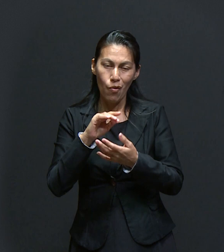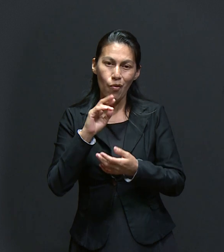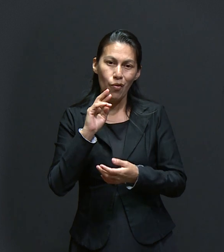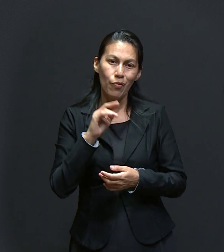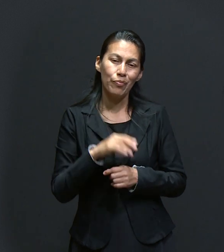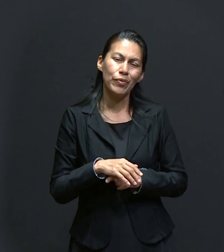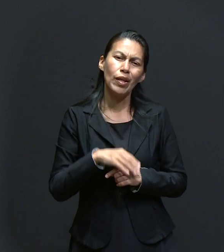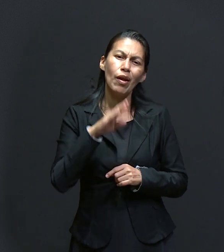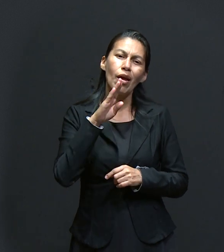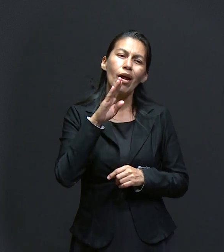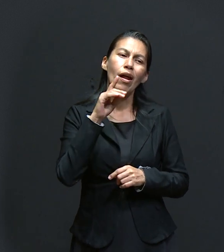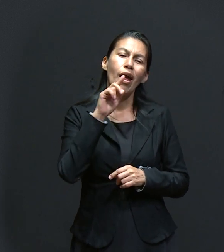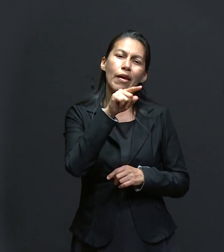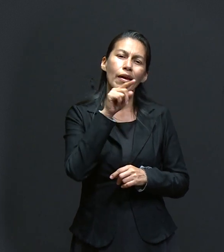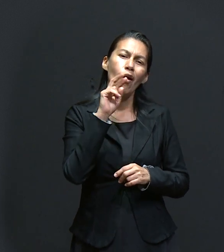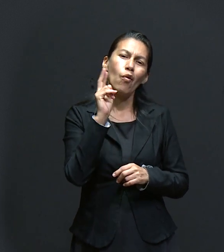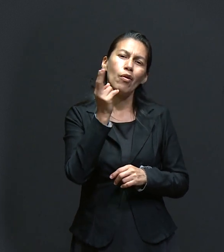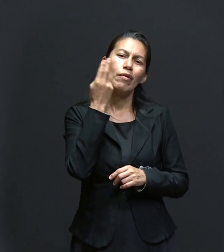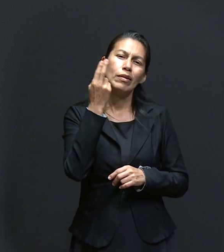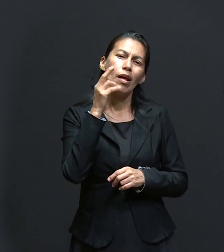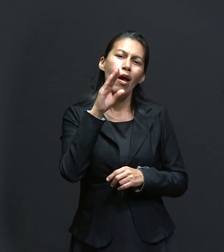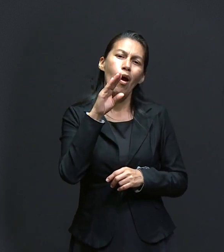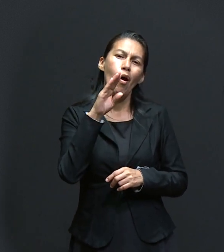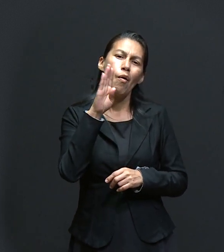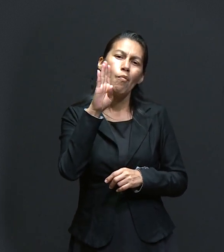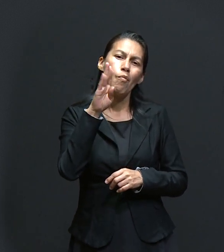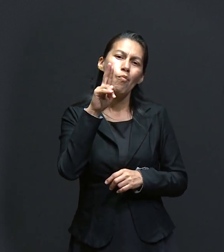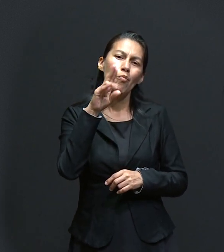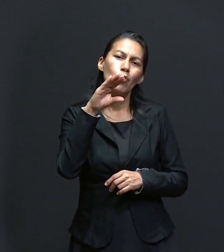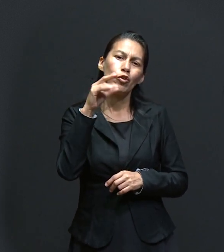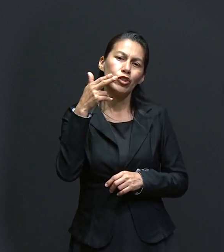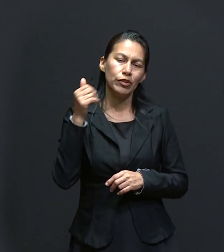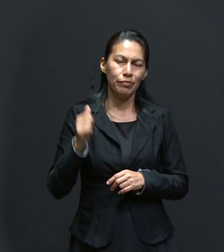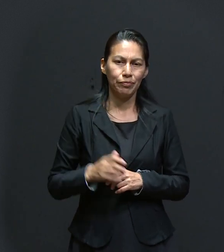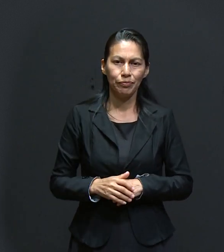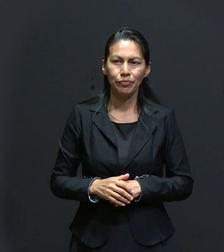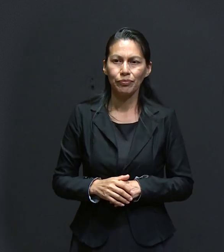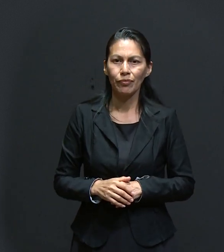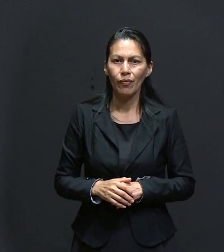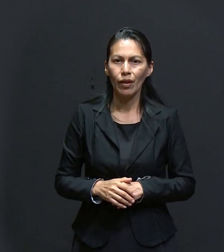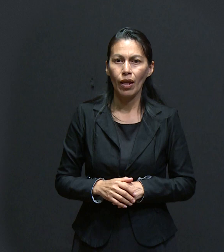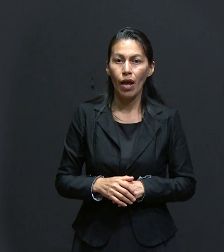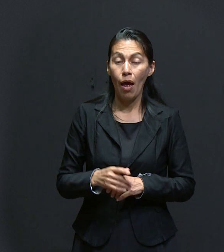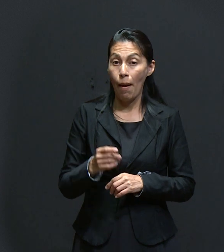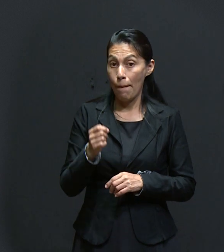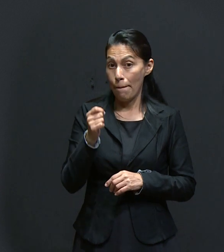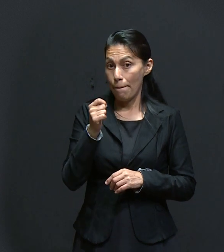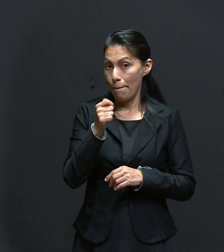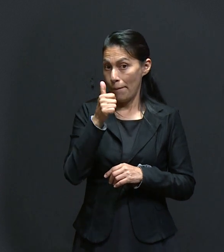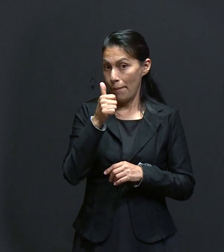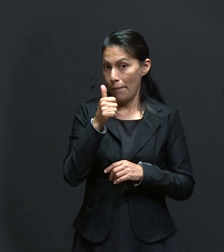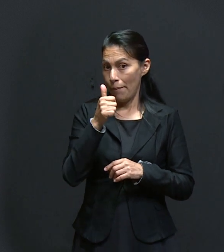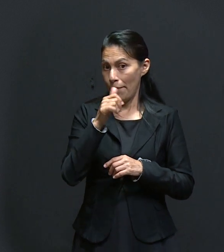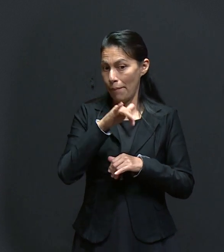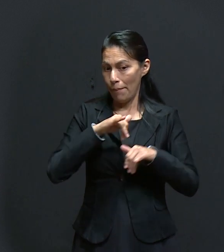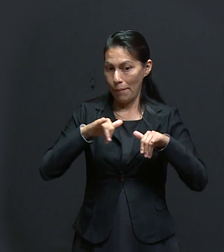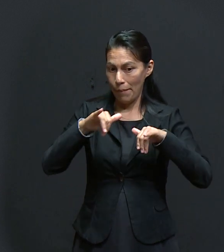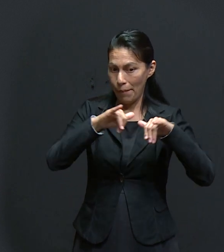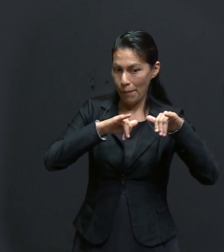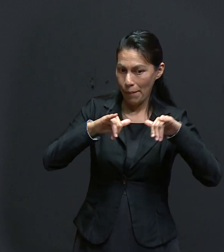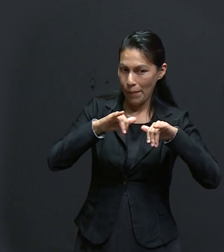a universidad adventista en buchehr ahí como vieron el primer mapa